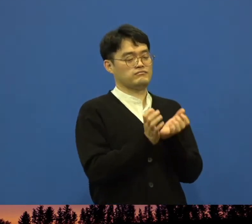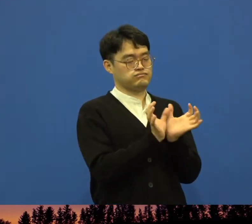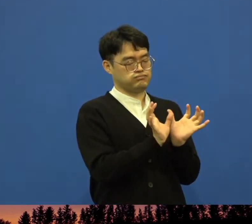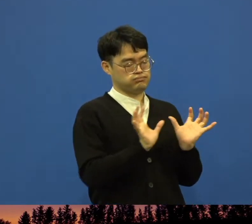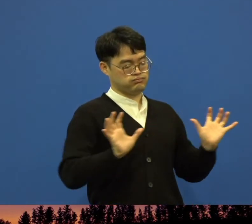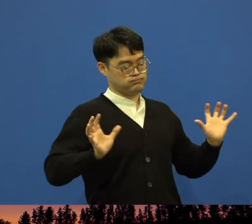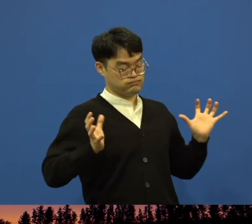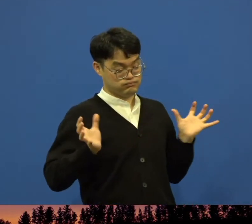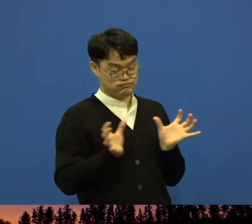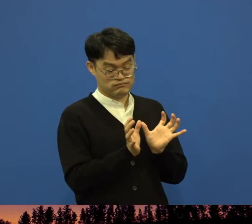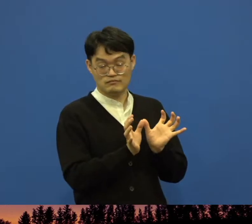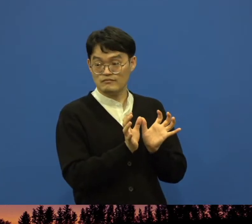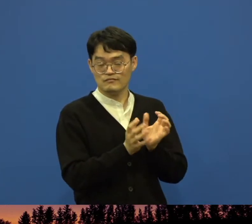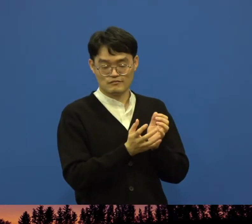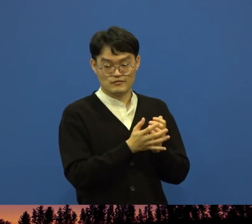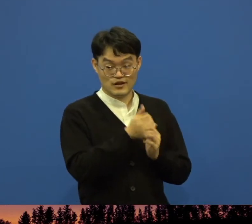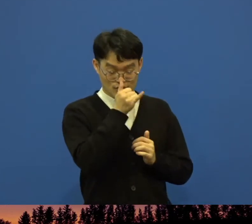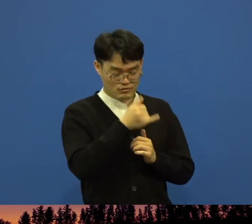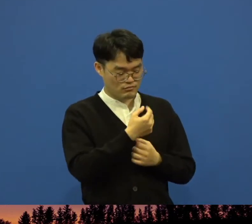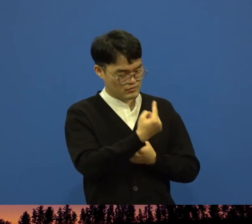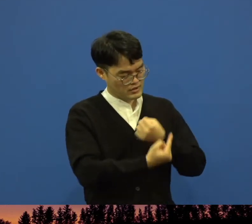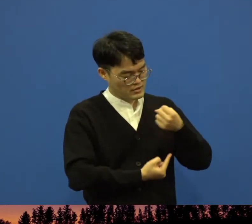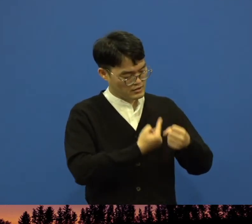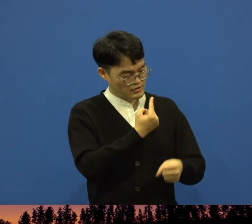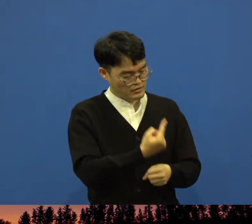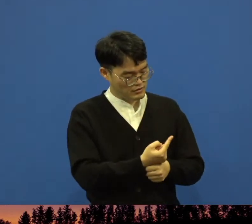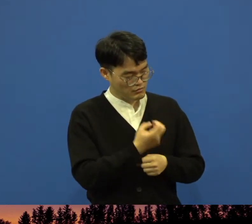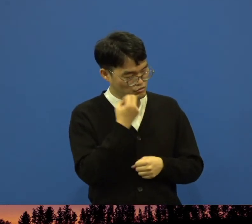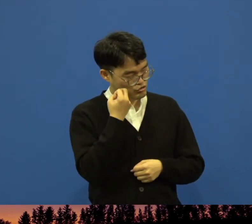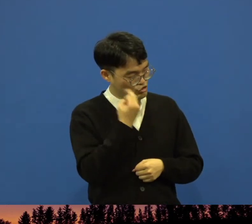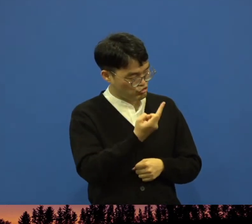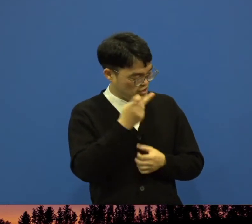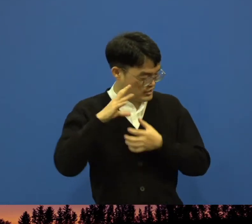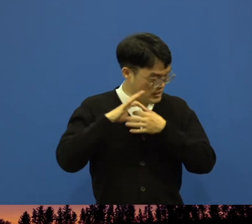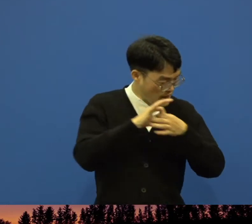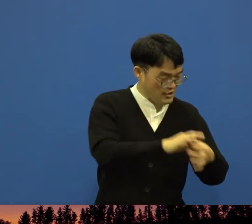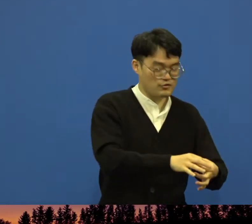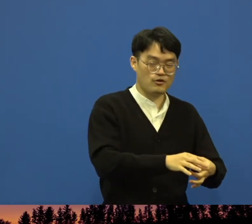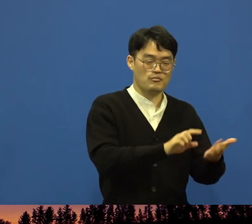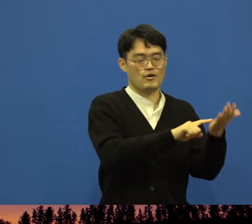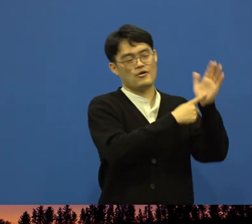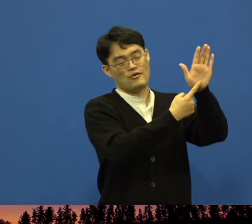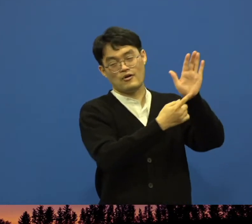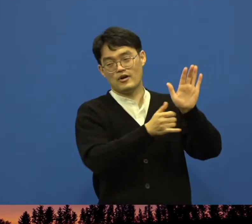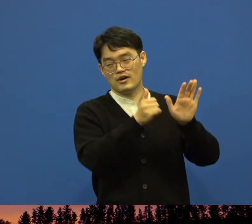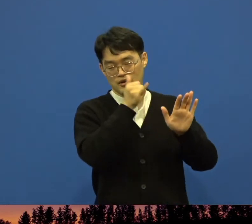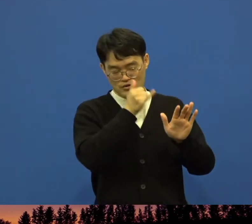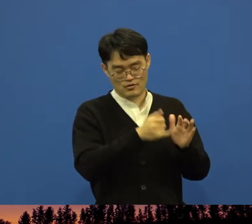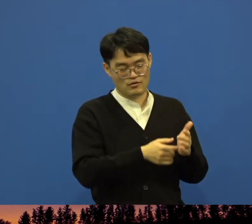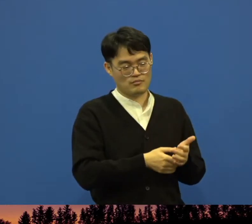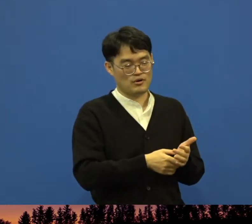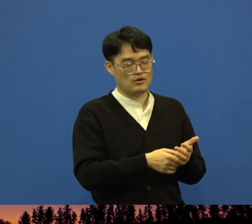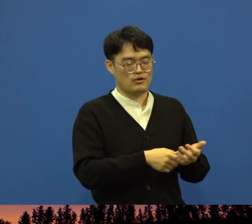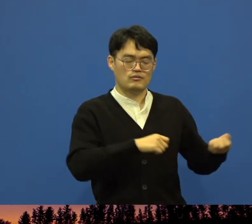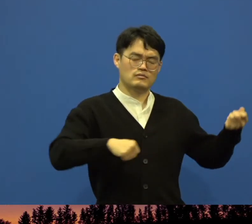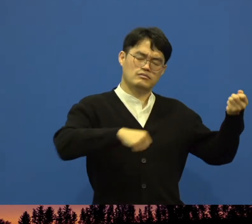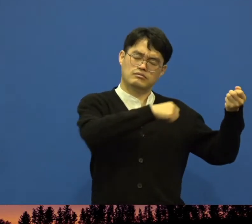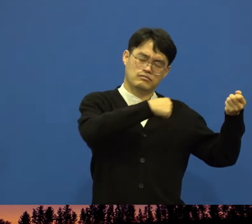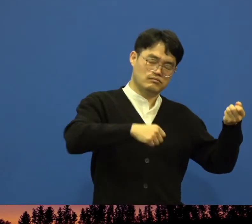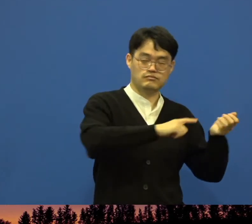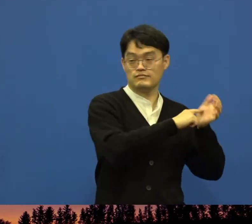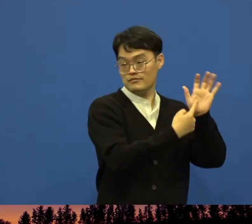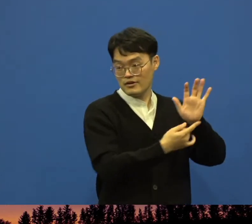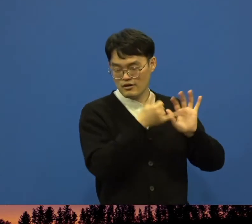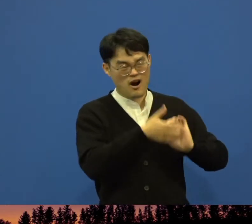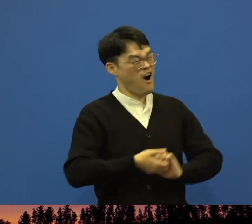뭐 공연장에 훌륭하고 1년 12달 하루도 빠짐없이 공연이 있어요. 오페라도 있고 콘서트도 있고. 그리고